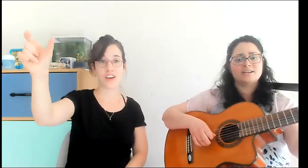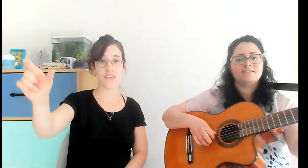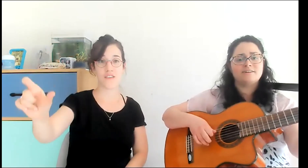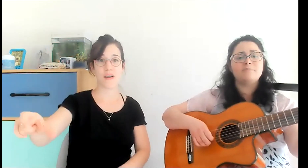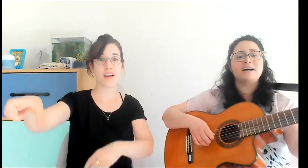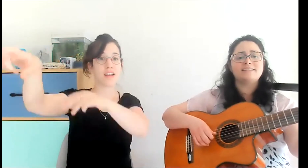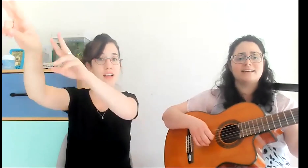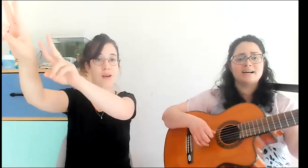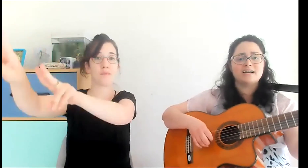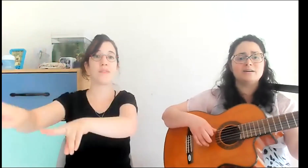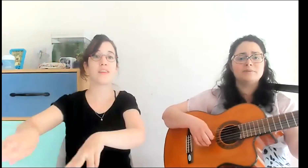השב הביתה מן